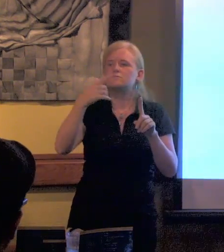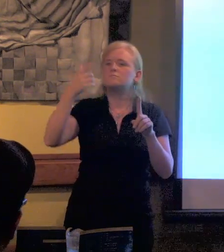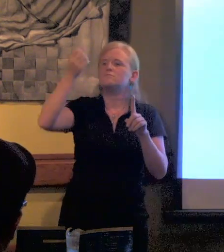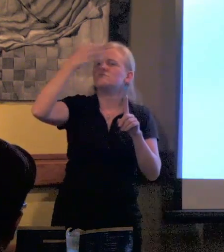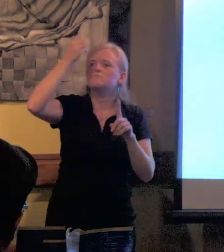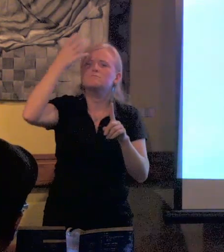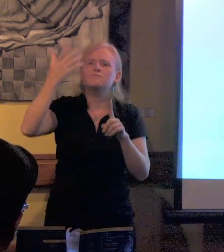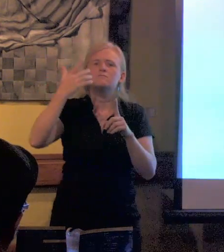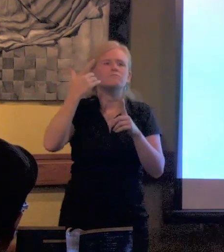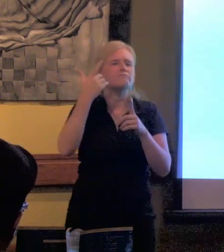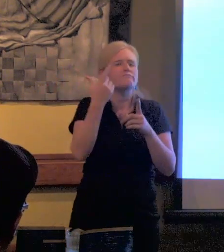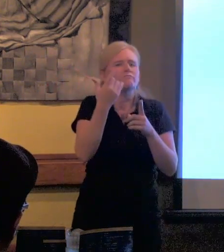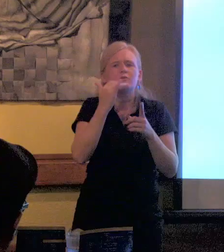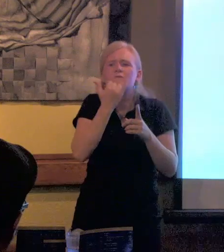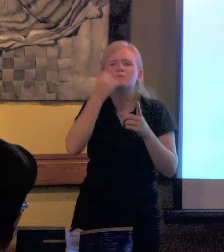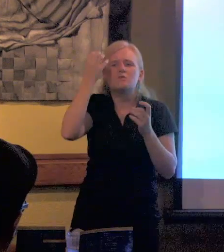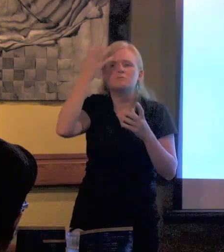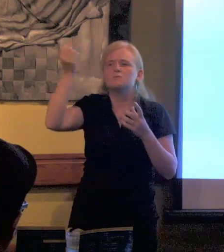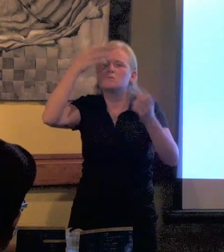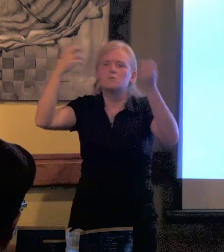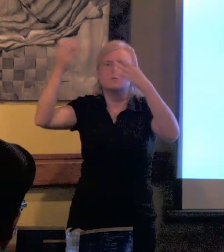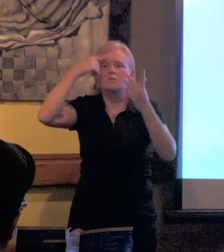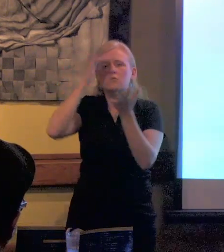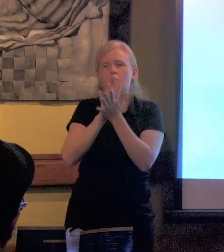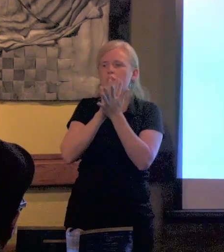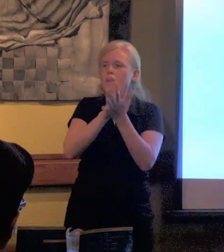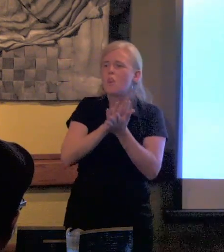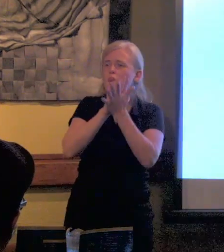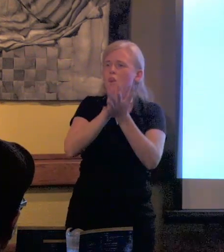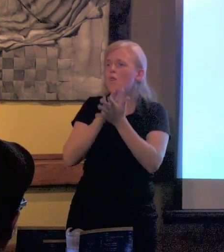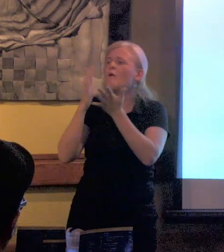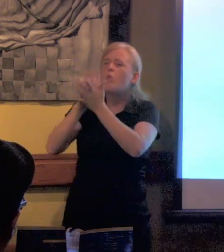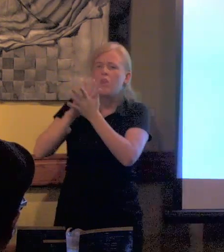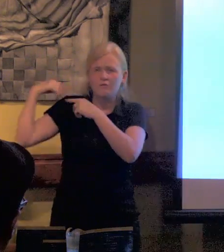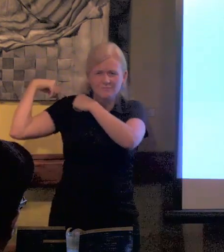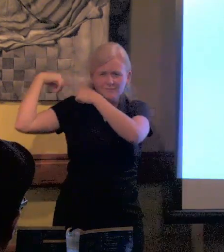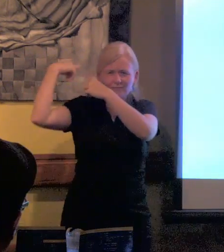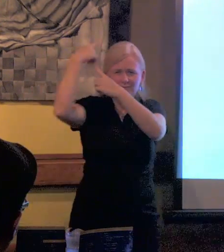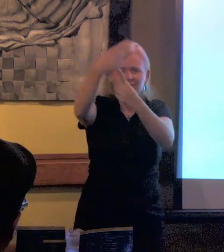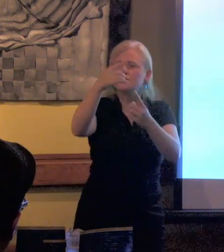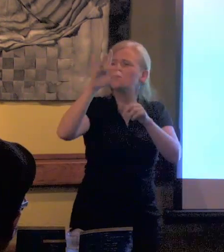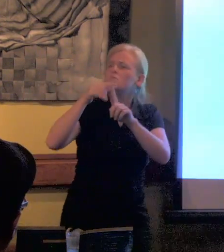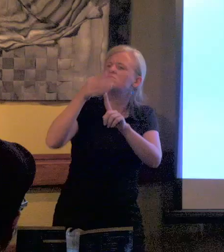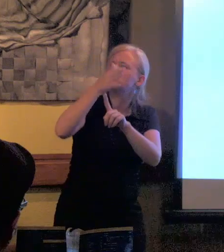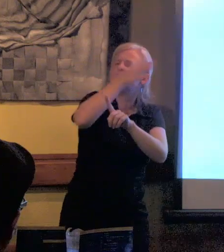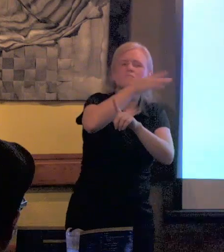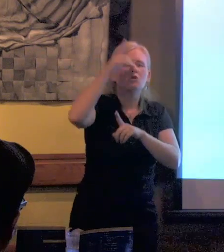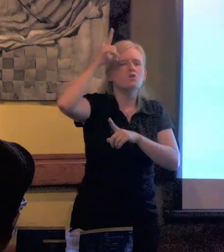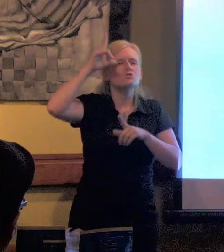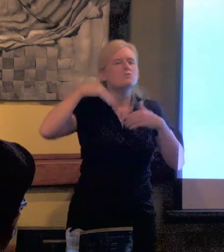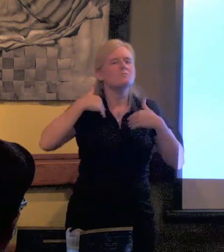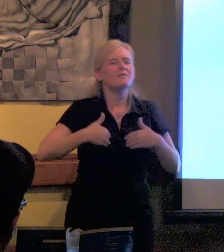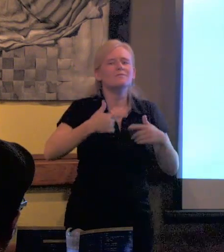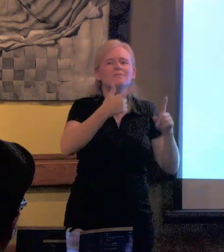côté des peurs. Du côté des mythes, il y a beaucoup de fausses informations qui circulent et ces fausses